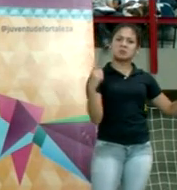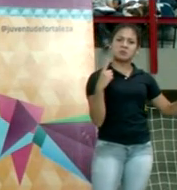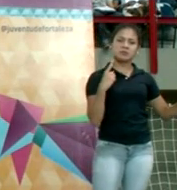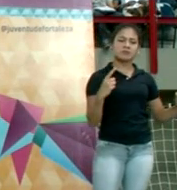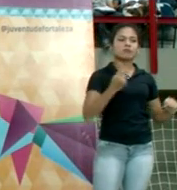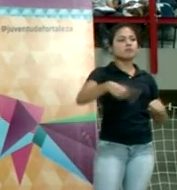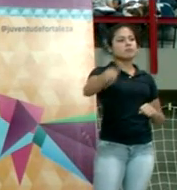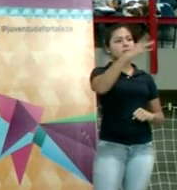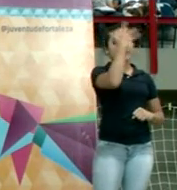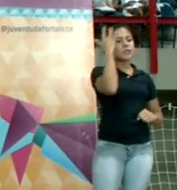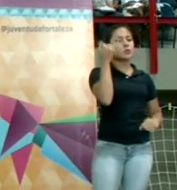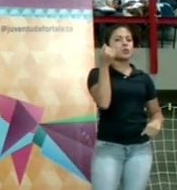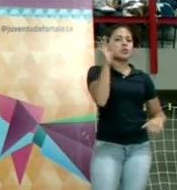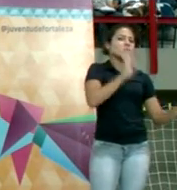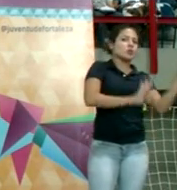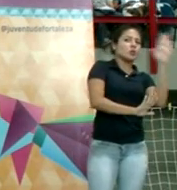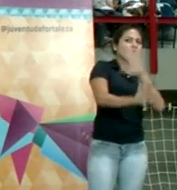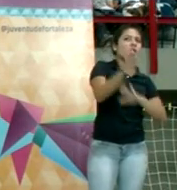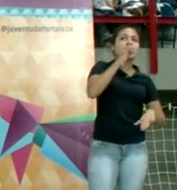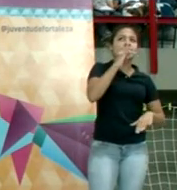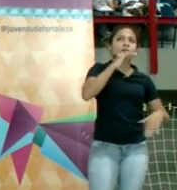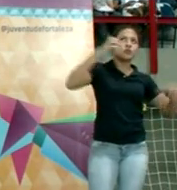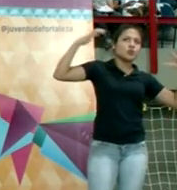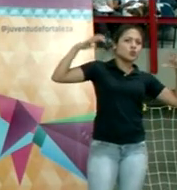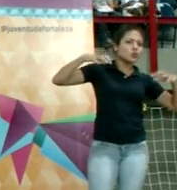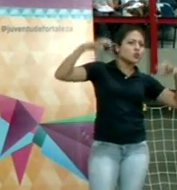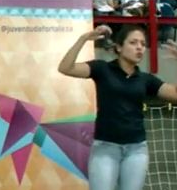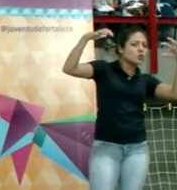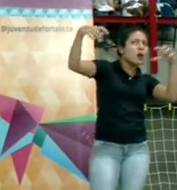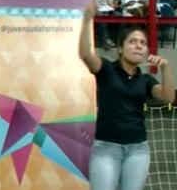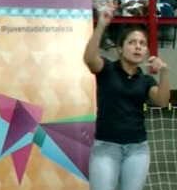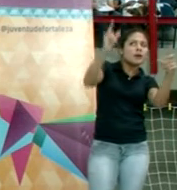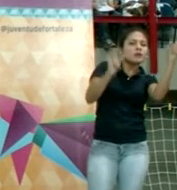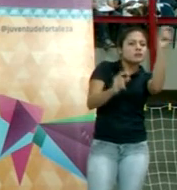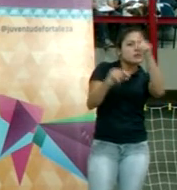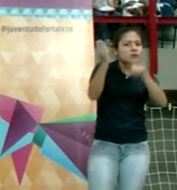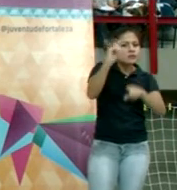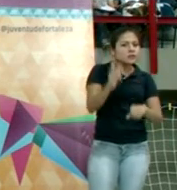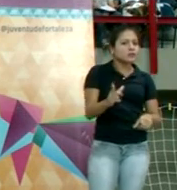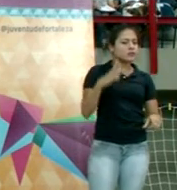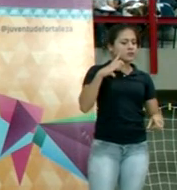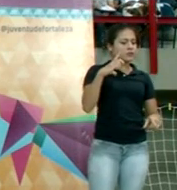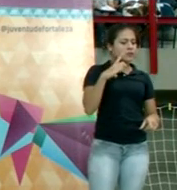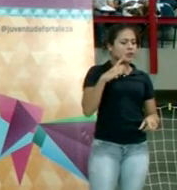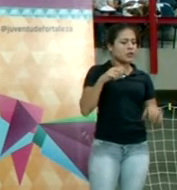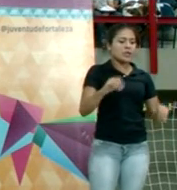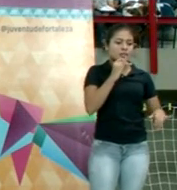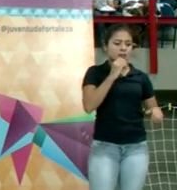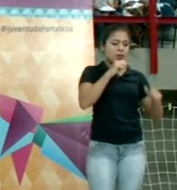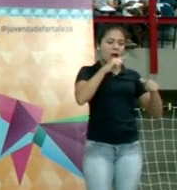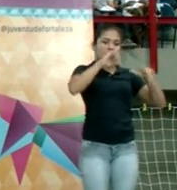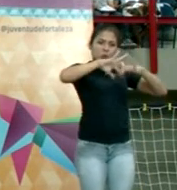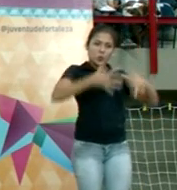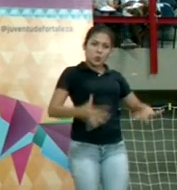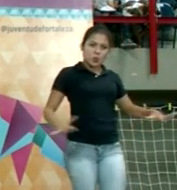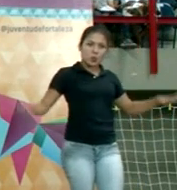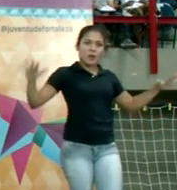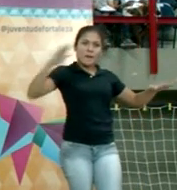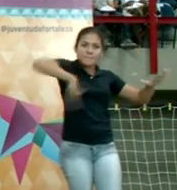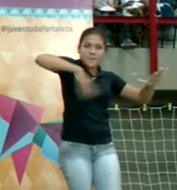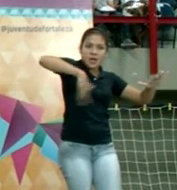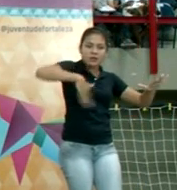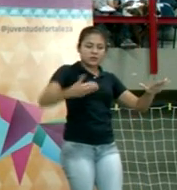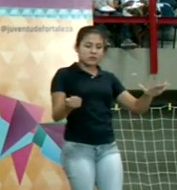do tipo, se começa a chover e você vê que está tendo raio, se você estiver dentro da água do mar, você sai. Se você estiver na beira da praia,